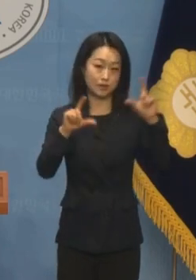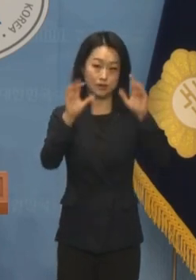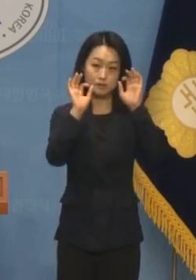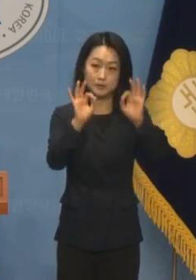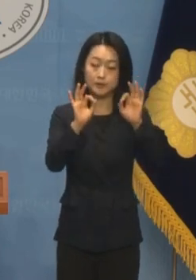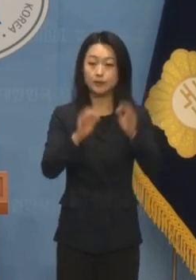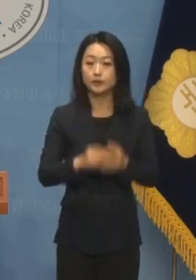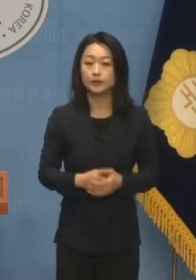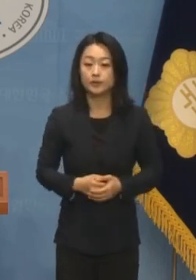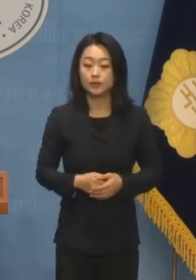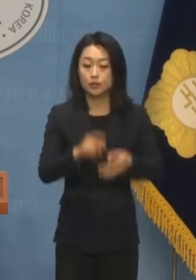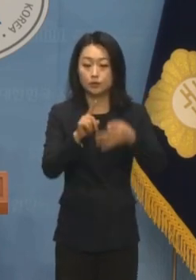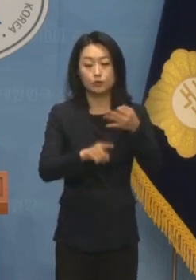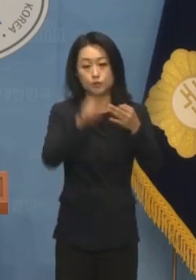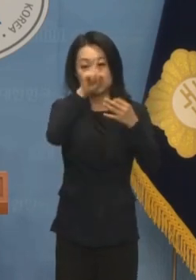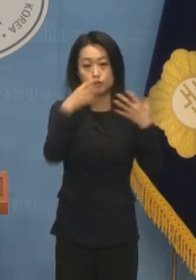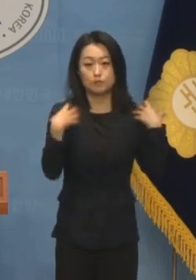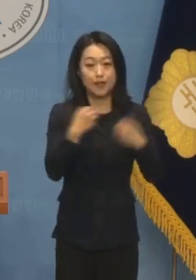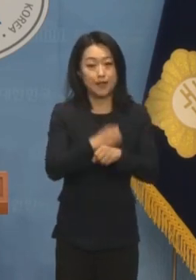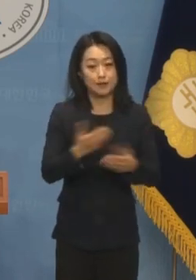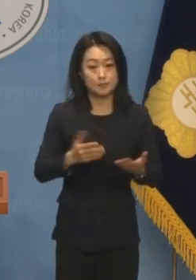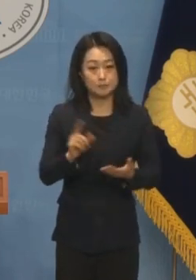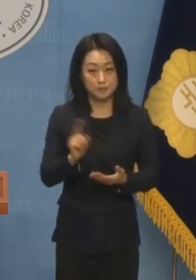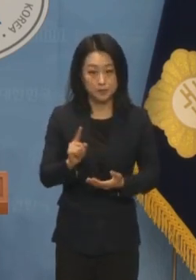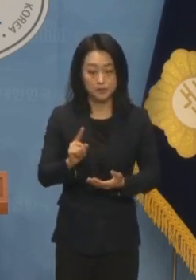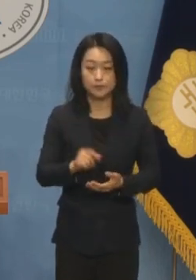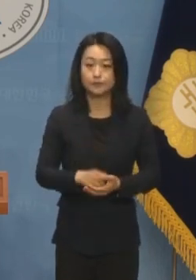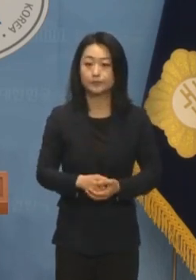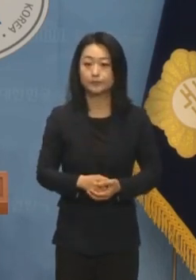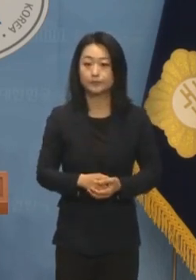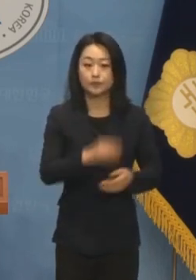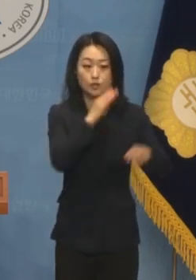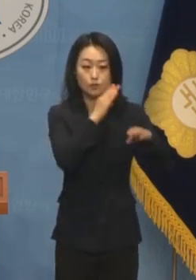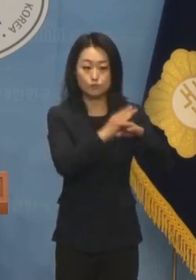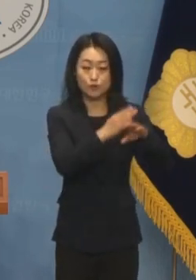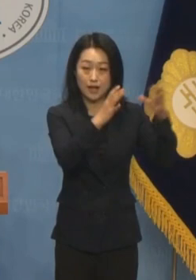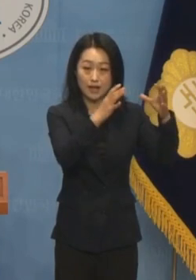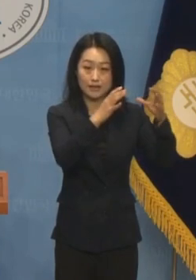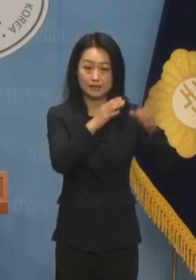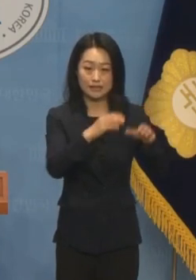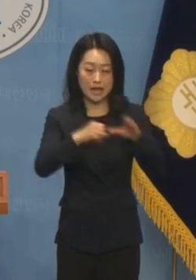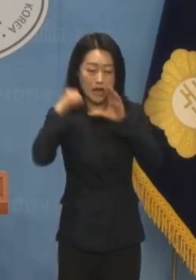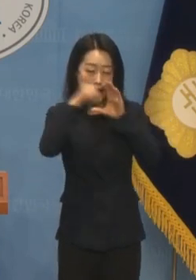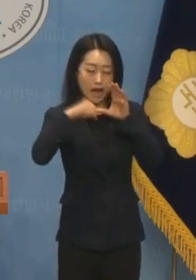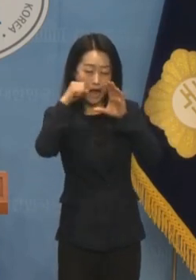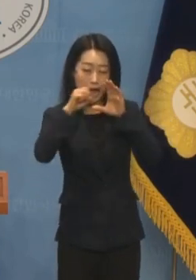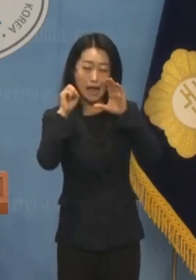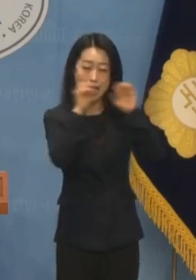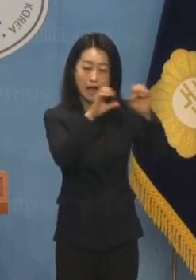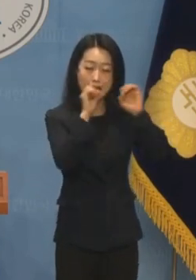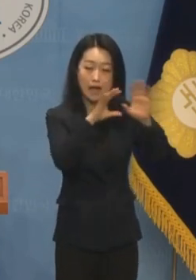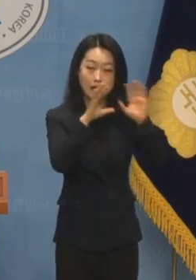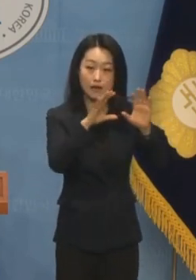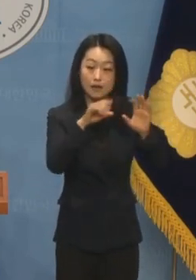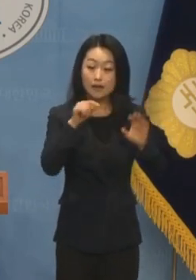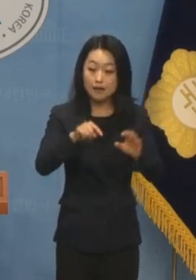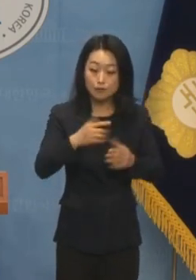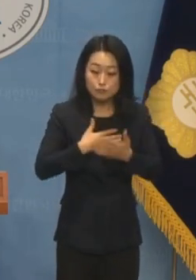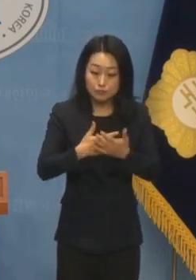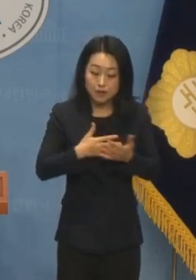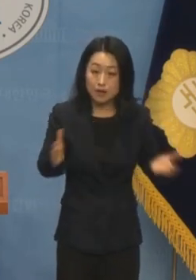상황에서 윤석열 정부가 할 일은 대북 확성기 방송 재개와 같은 남북 간의